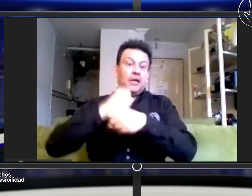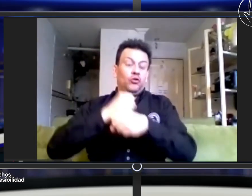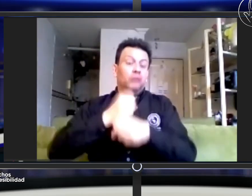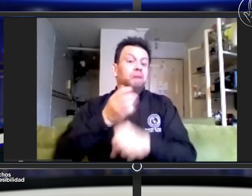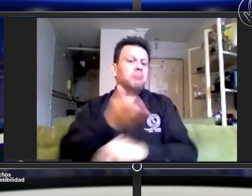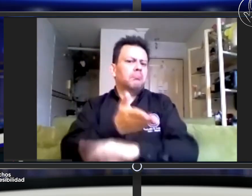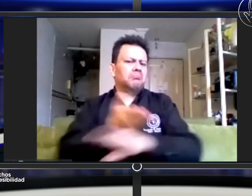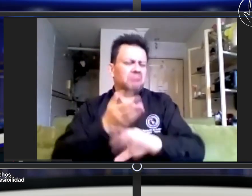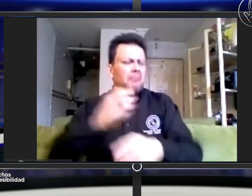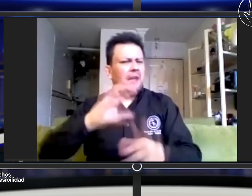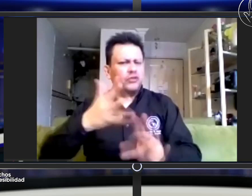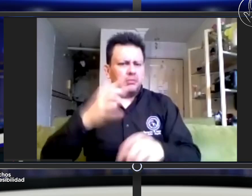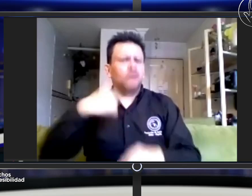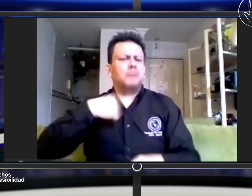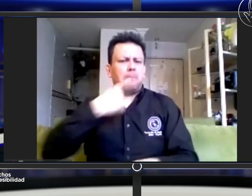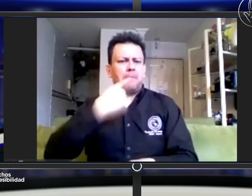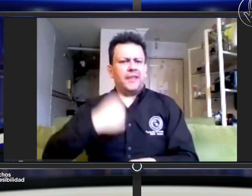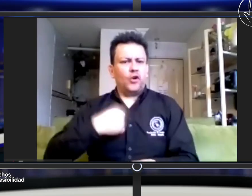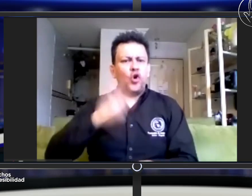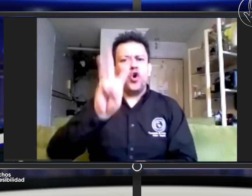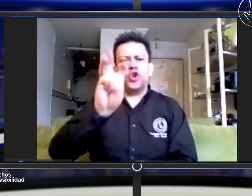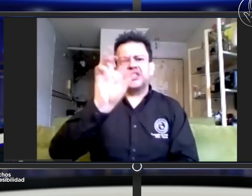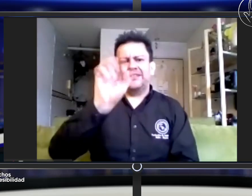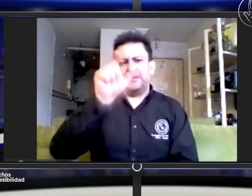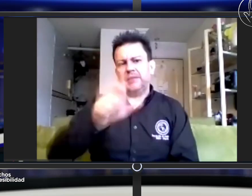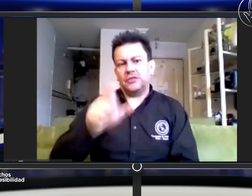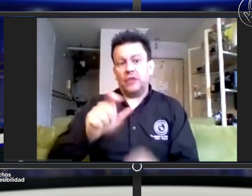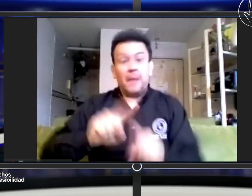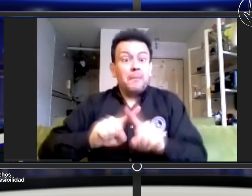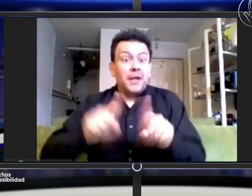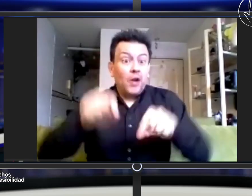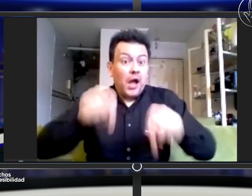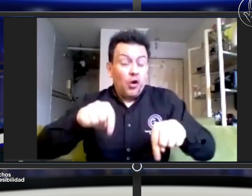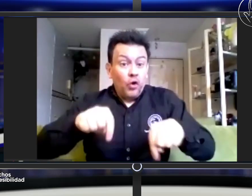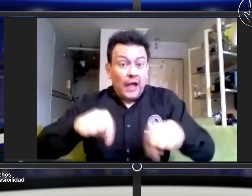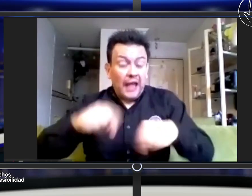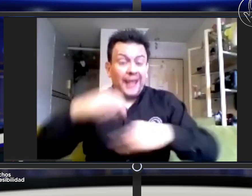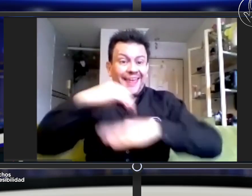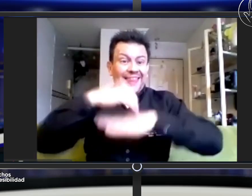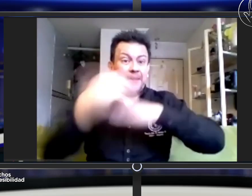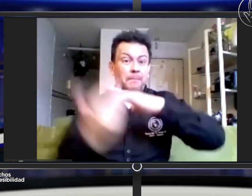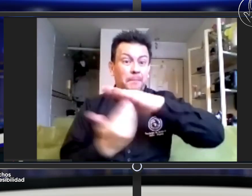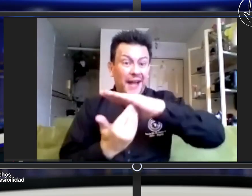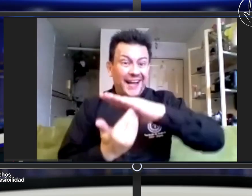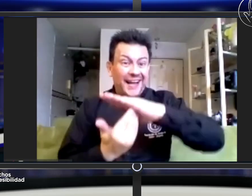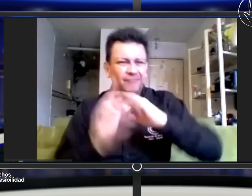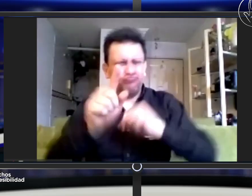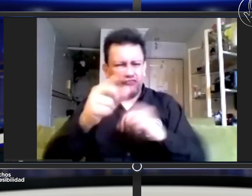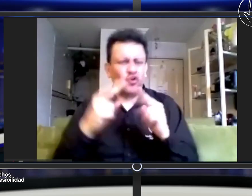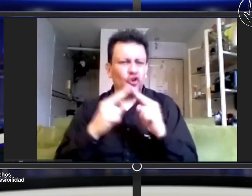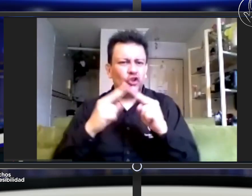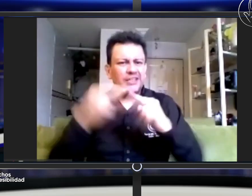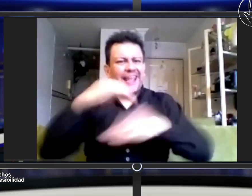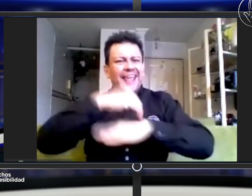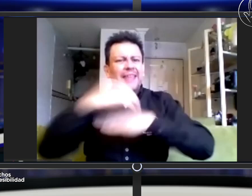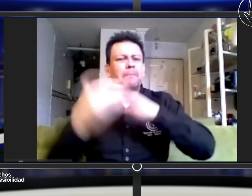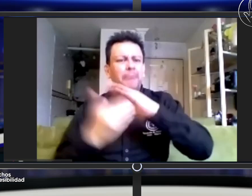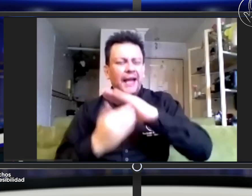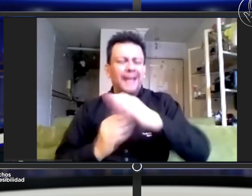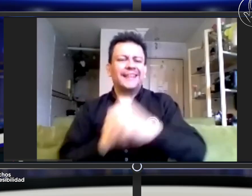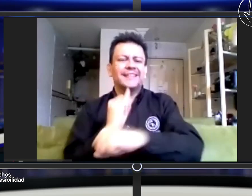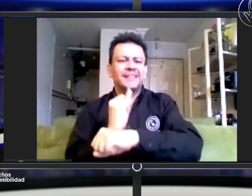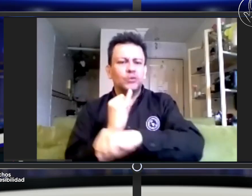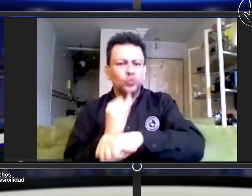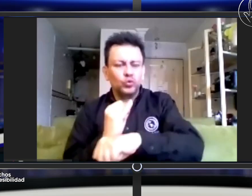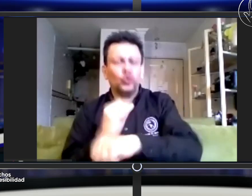temas nacionales hay diferentes exigencias y requisitos. Entonces, nos decían que eran 80 personas. Lo que pasa es que ahora, no